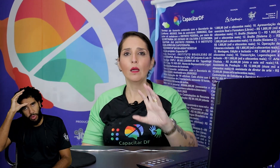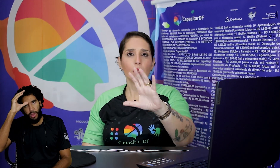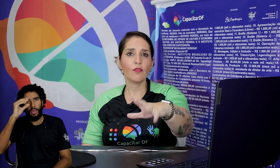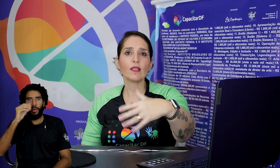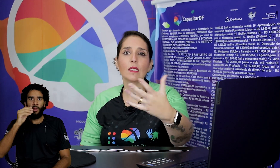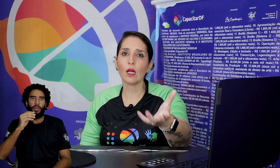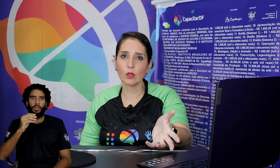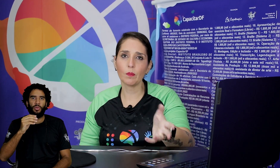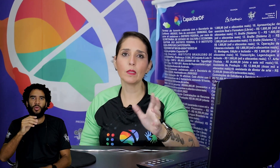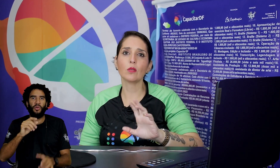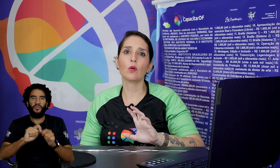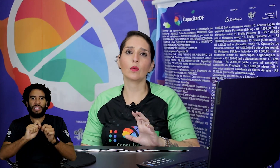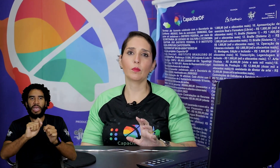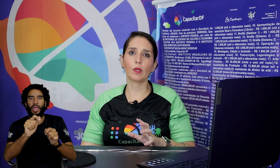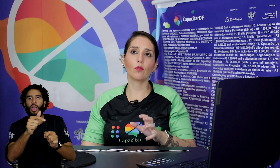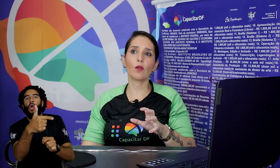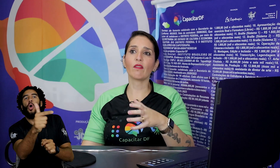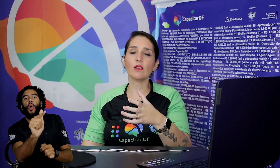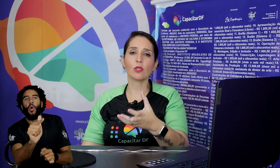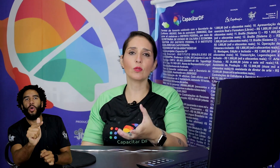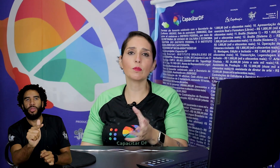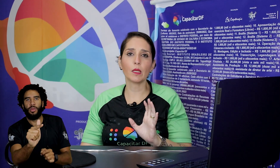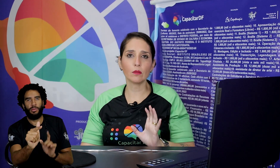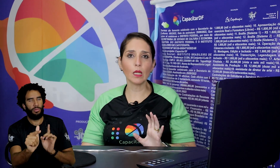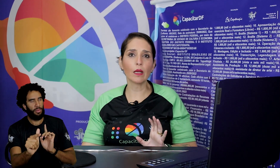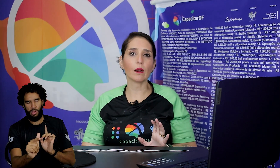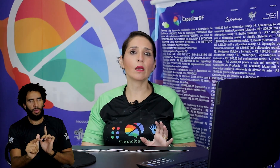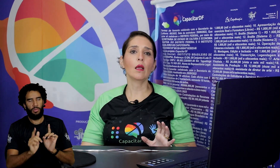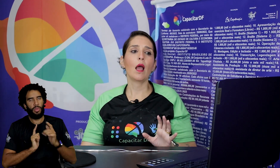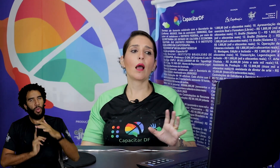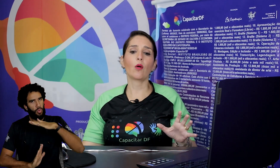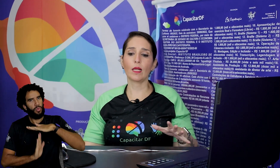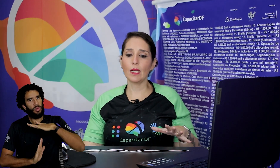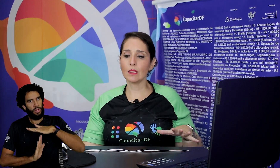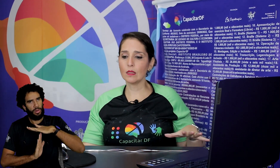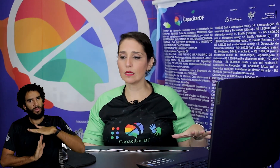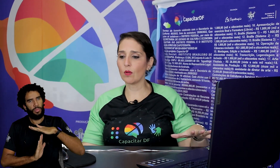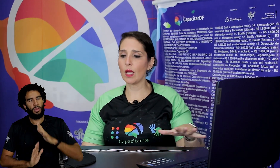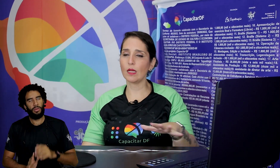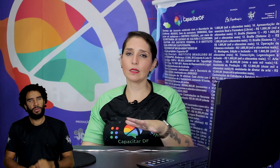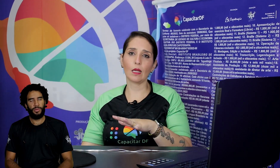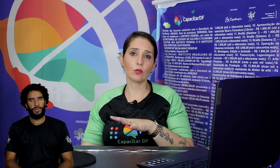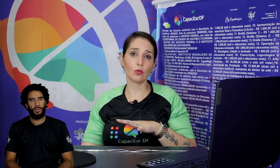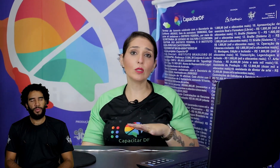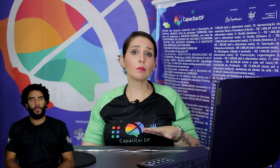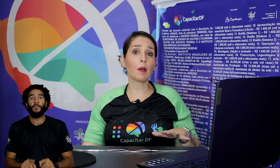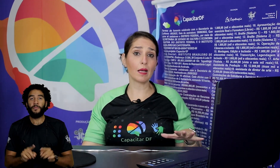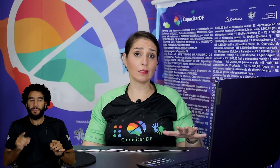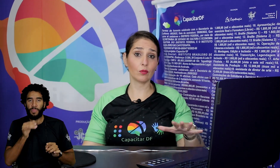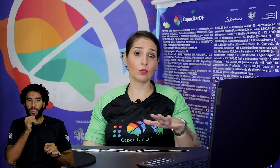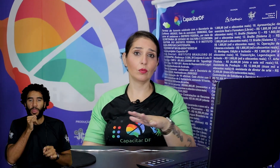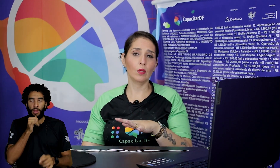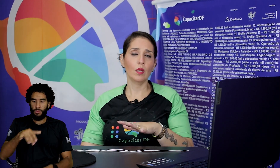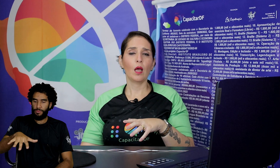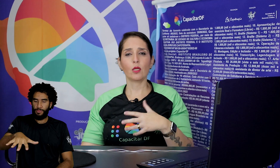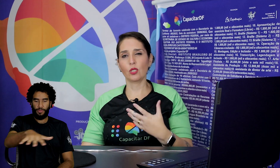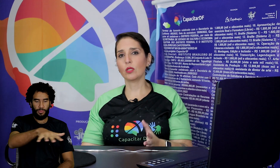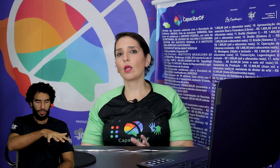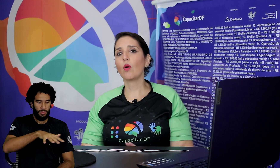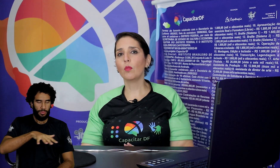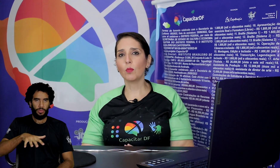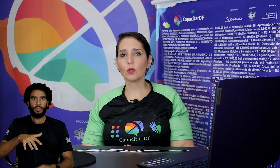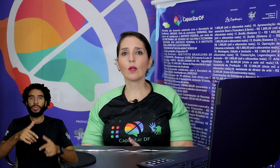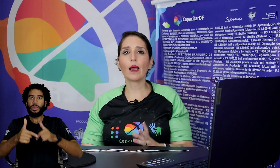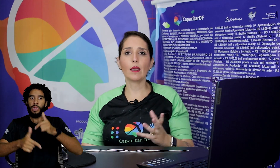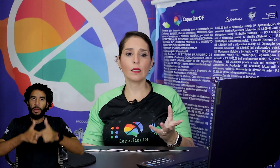pegar e fazer na outra pessoa, porque eu vou invadir o espaço dela. Agora, esses que são realizados no espaço, a gente